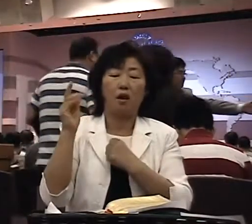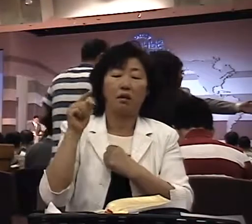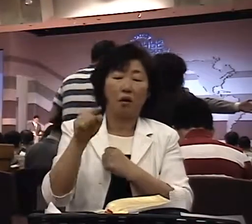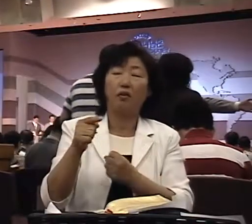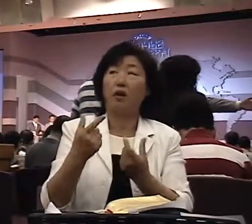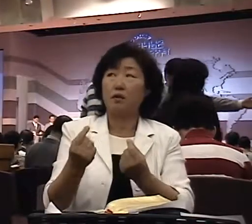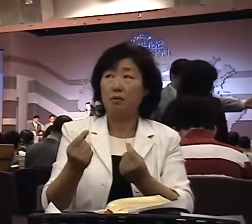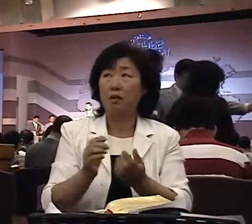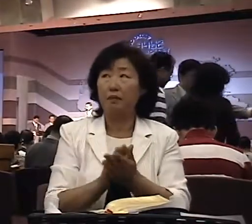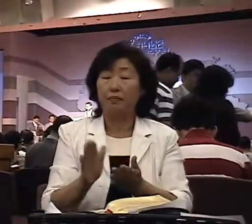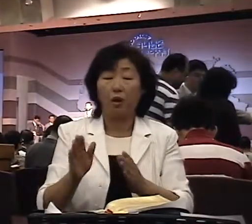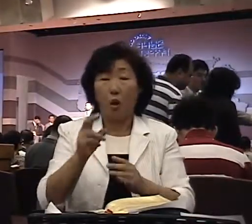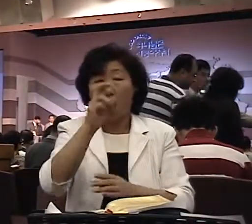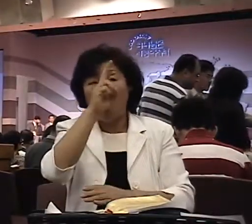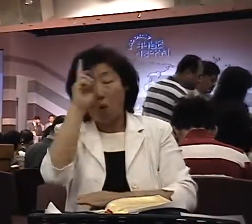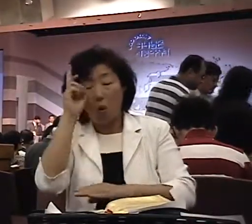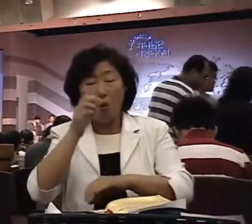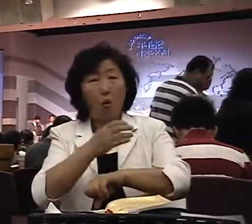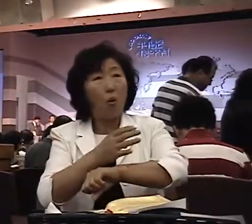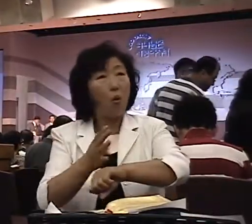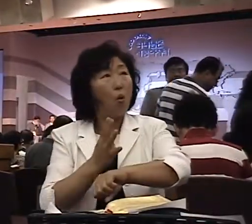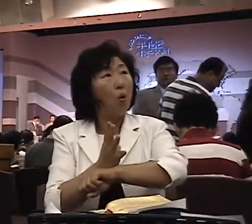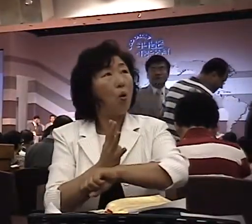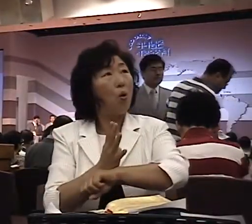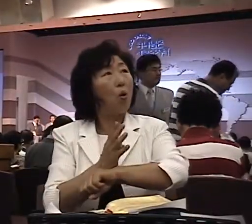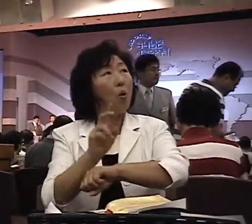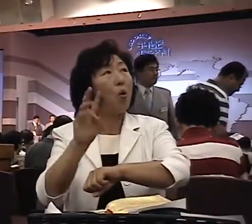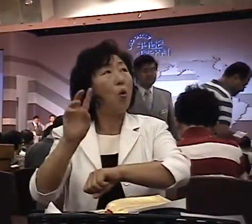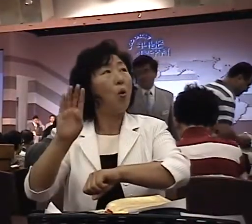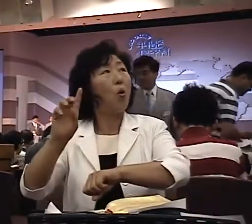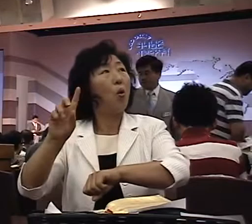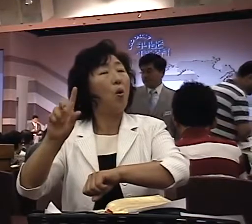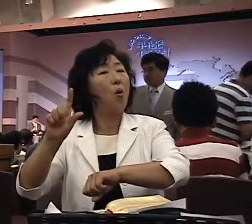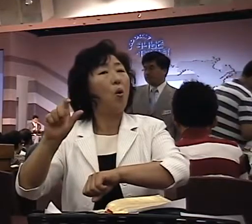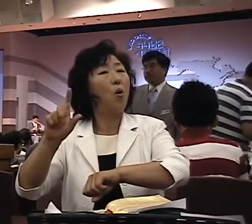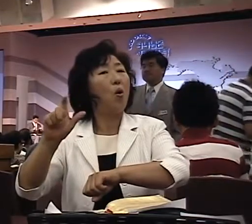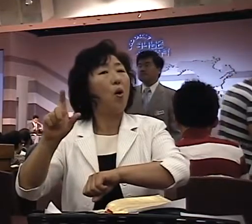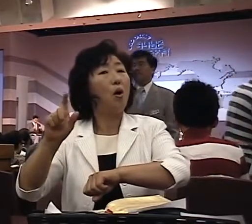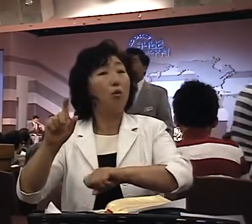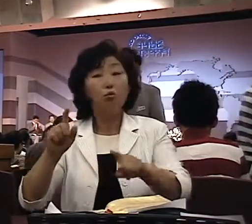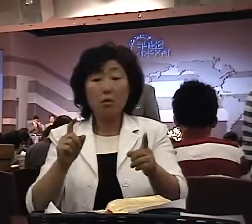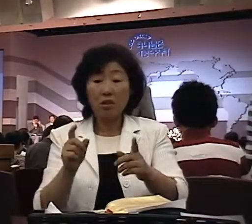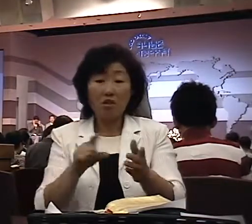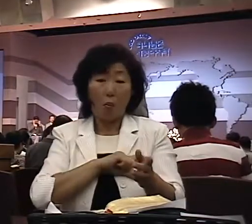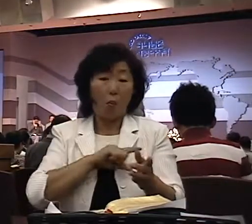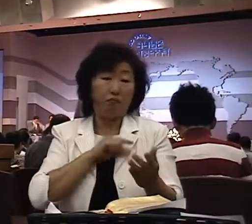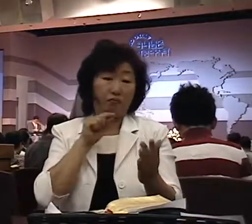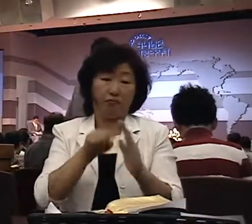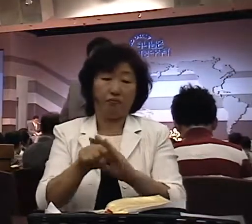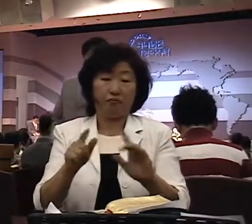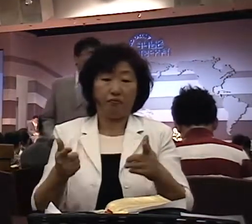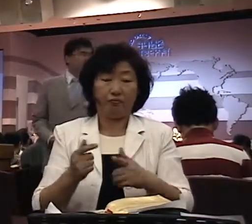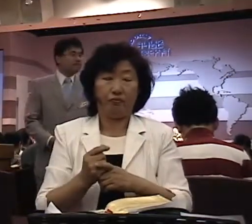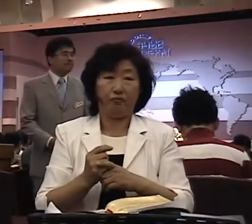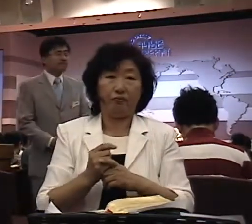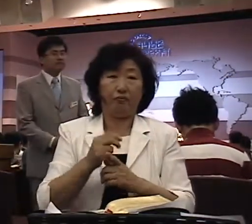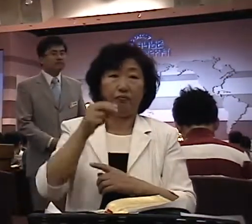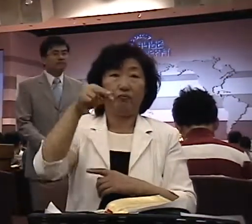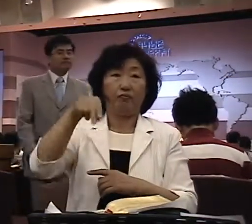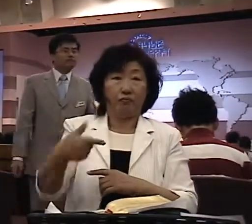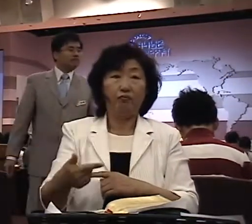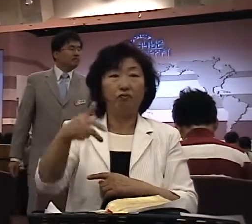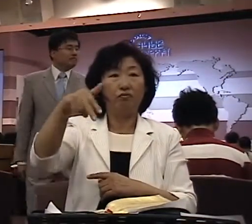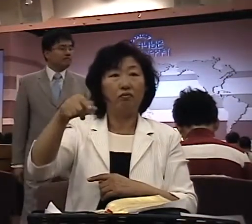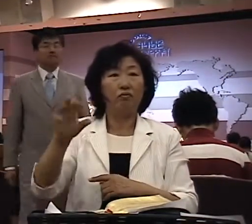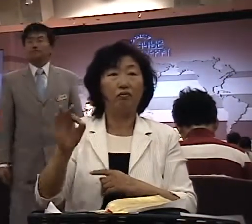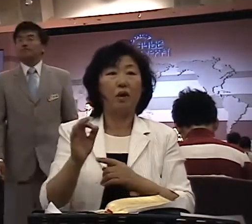같습니다. 오늘 오후 4시 15분 친교실에서 제 125차 만남의 시간이 있습니다. 우리 순장님들 도와주시기를